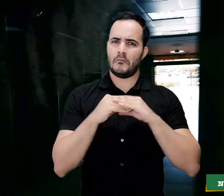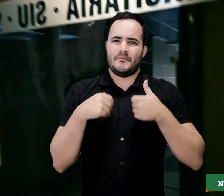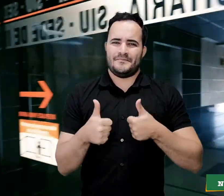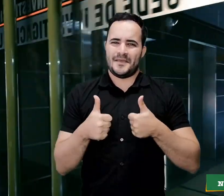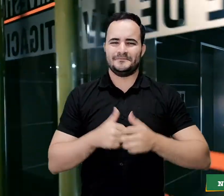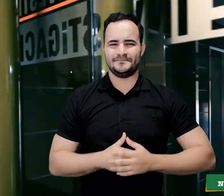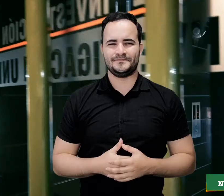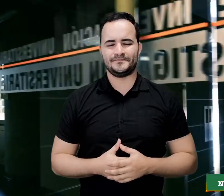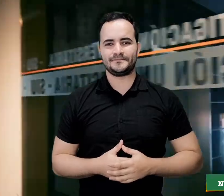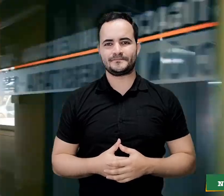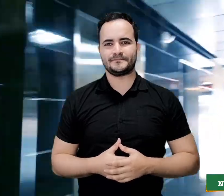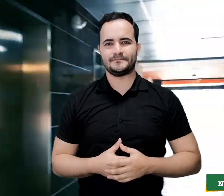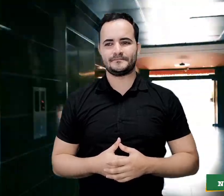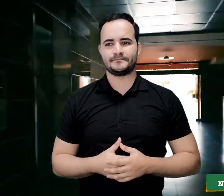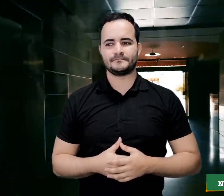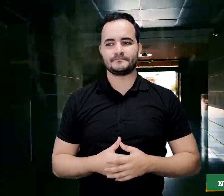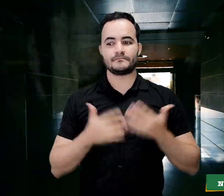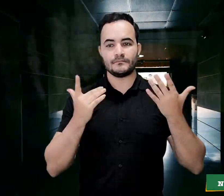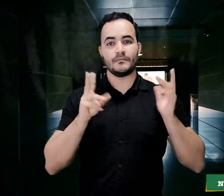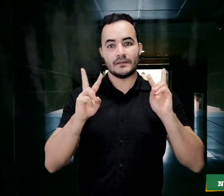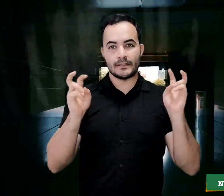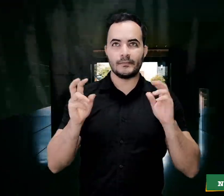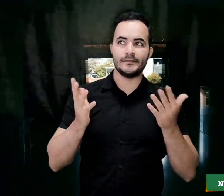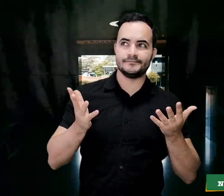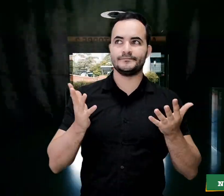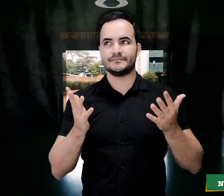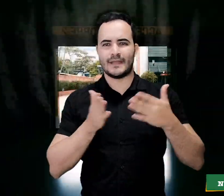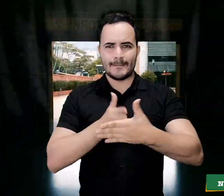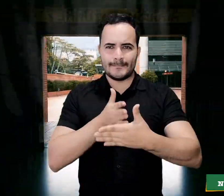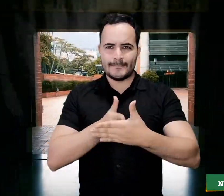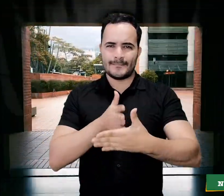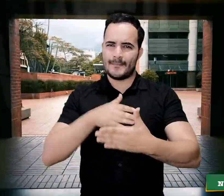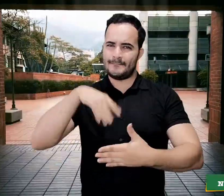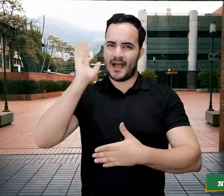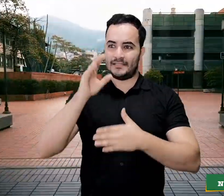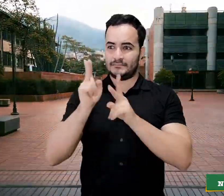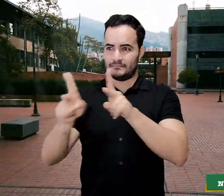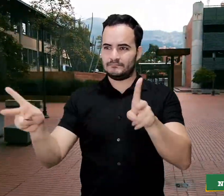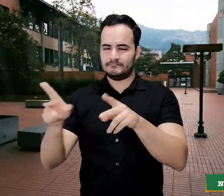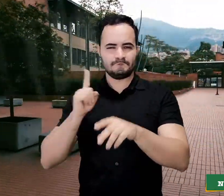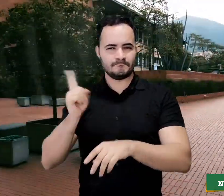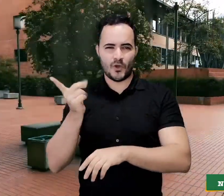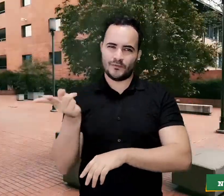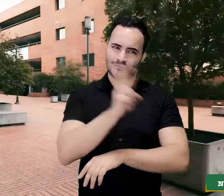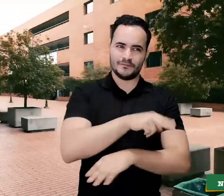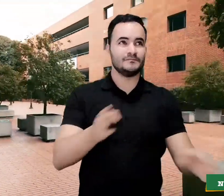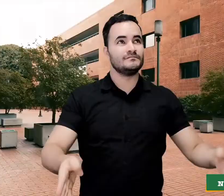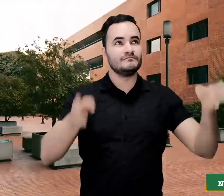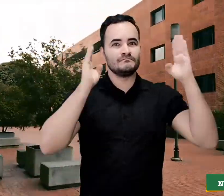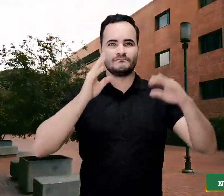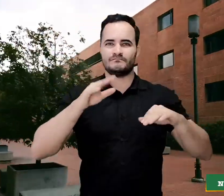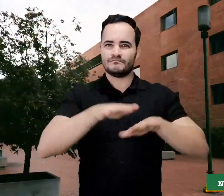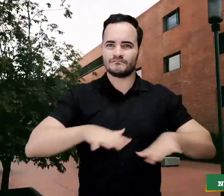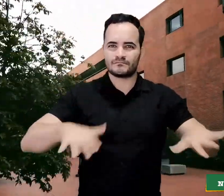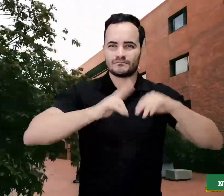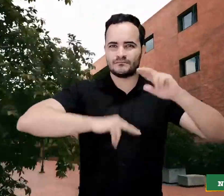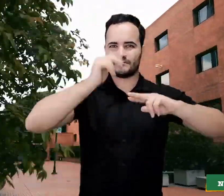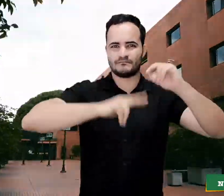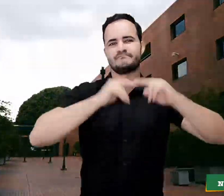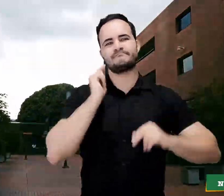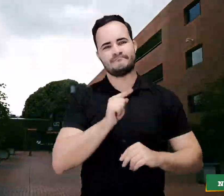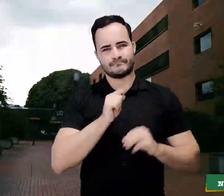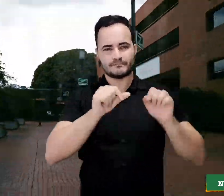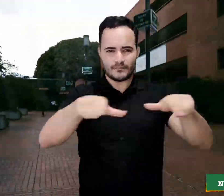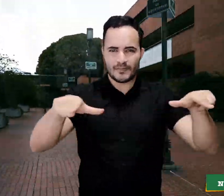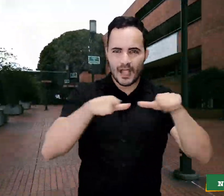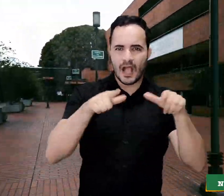supuesto, las limitaciones vienen más como con los temas de infraestructura. Los diseños de las